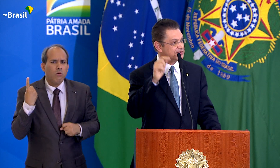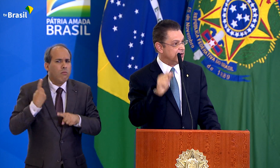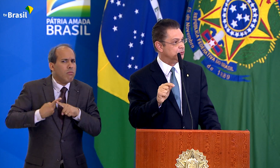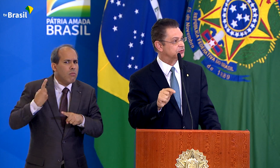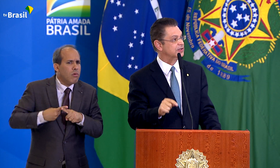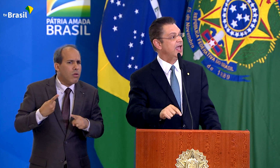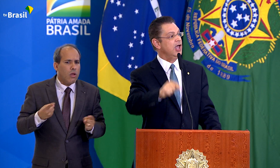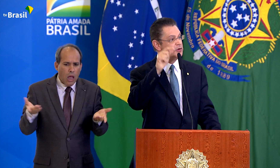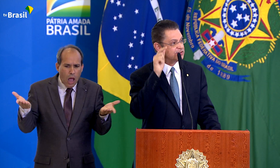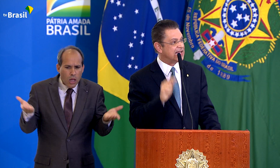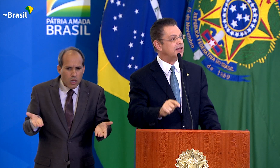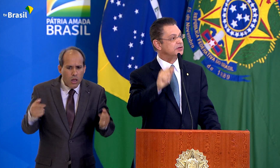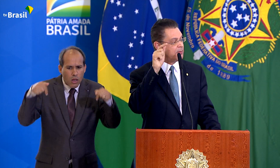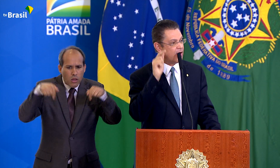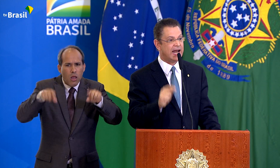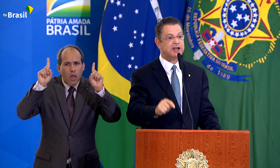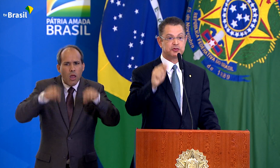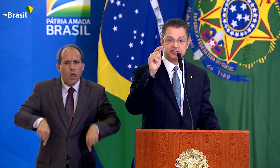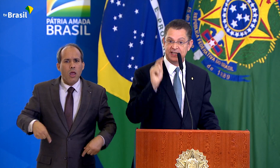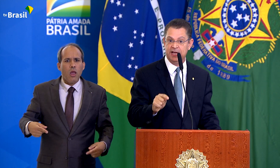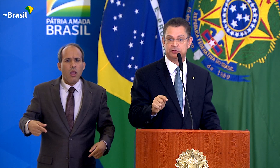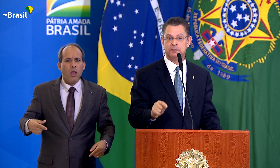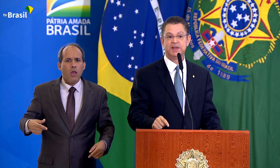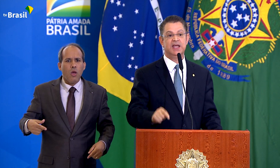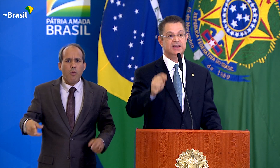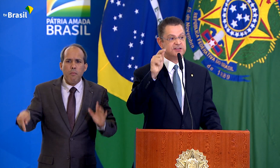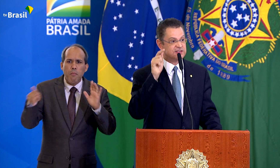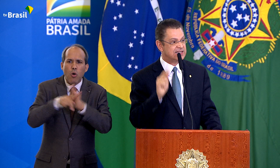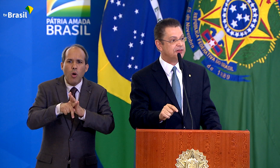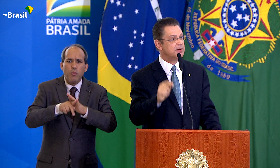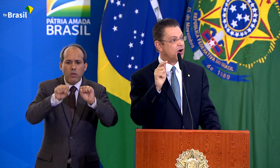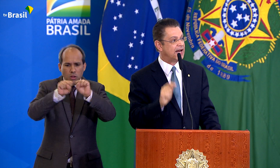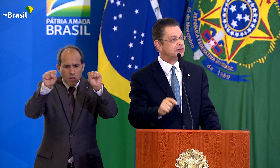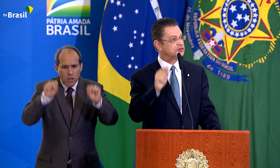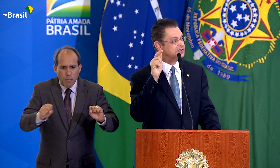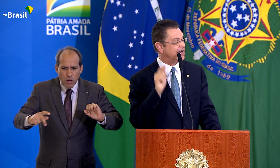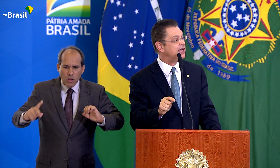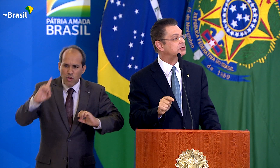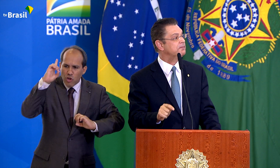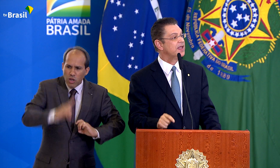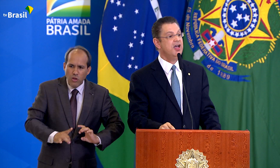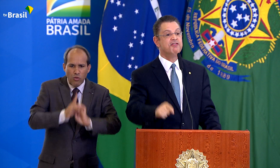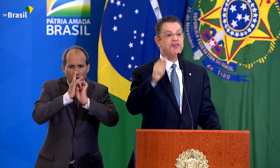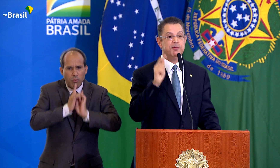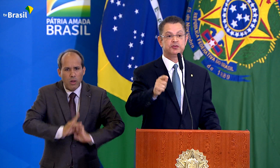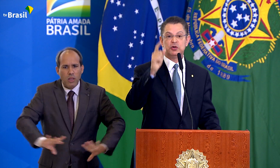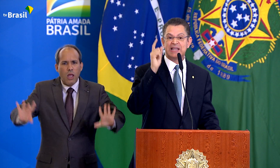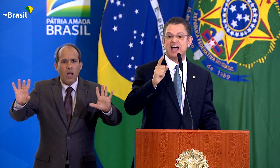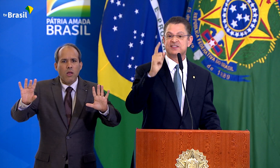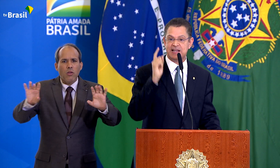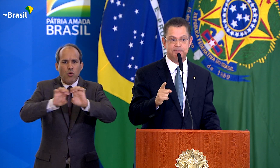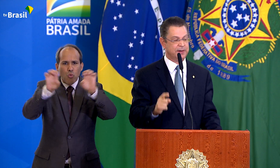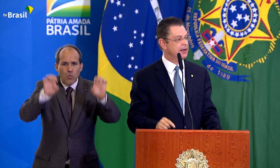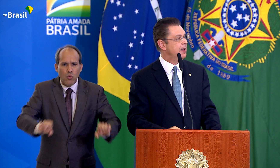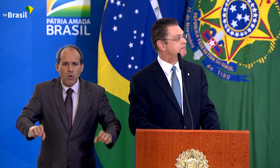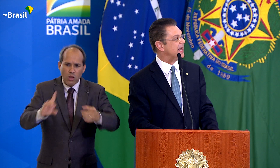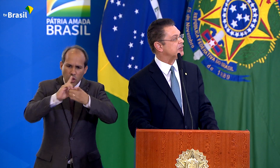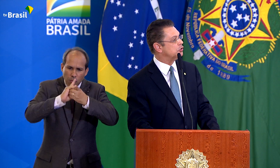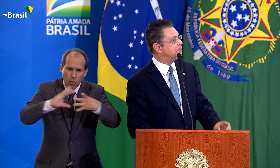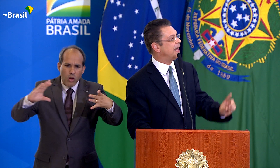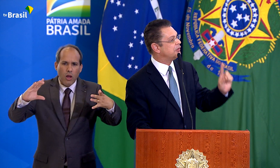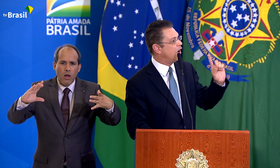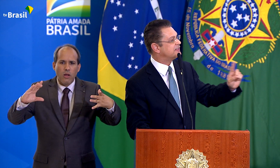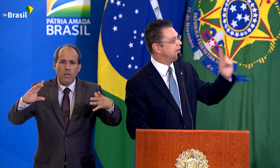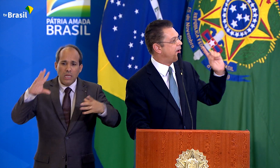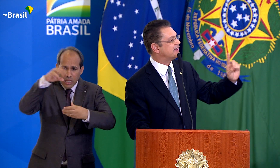de contas estamos em um estado democrático de direito e nesse estado democrático de direito vamos lutar sempre